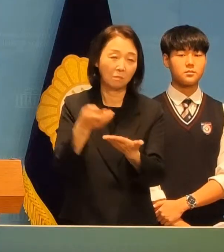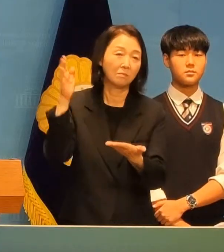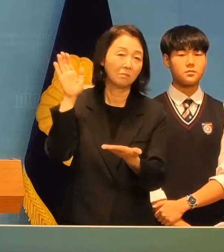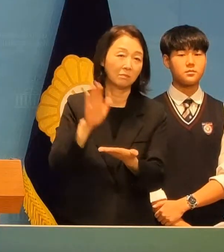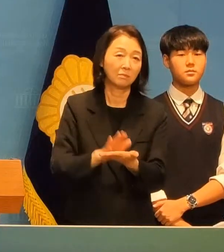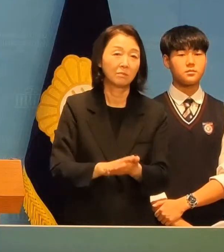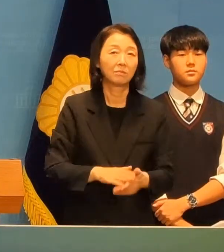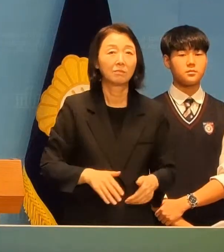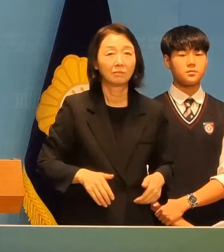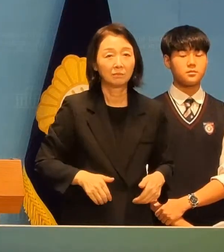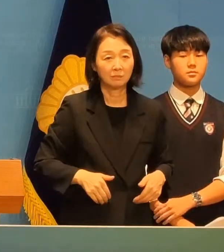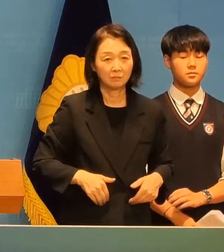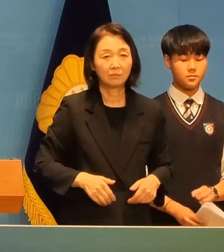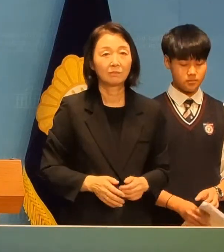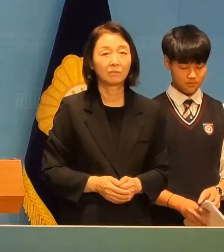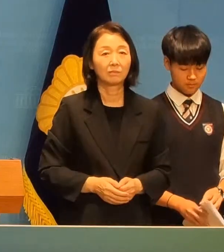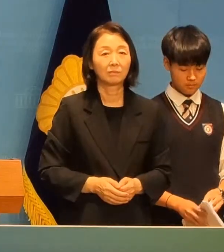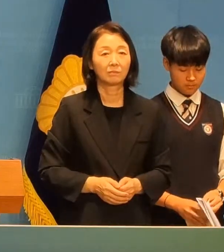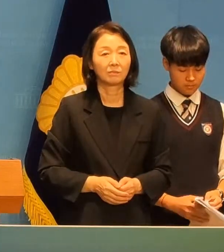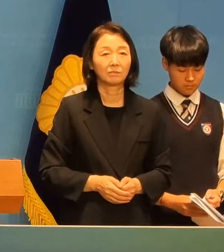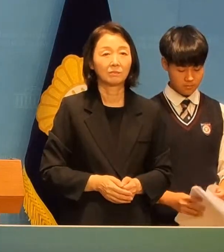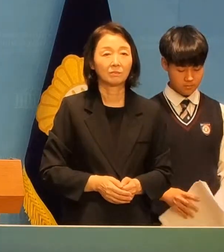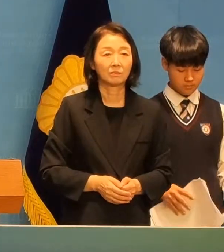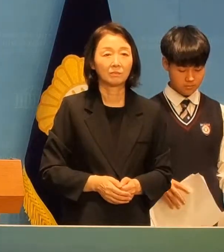데 심혈을 기울이겠습니다.